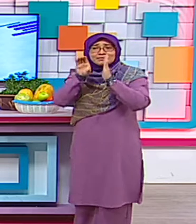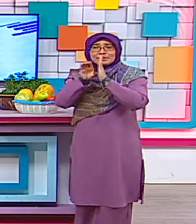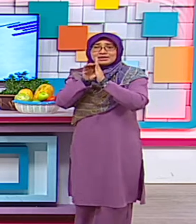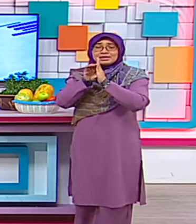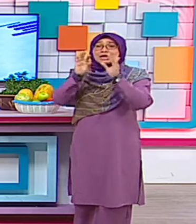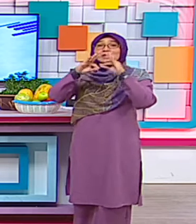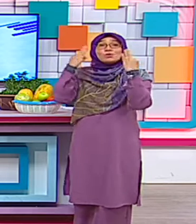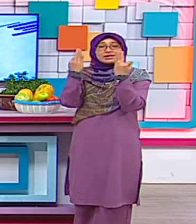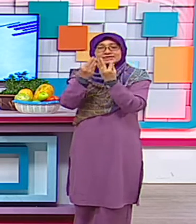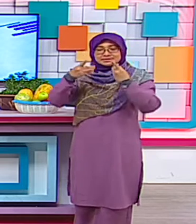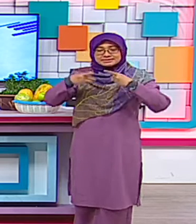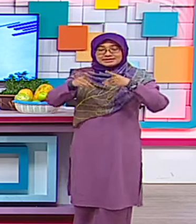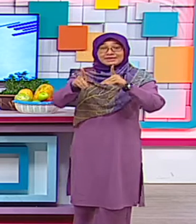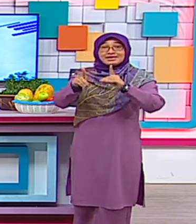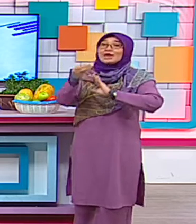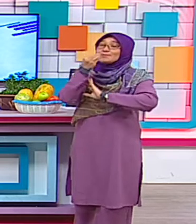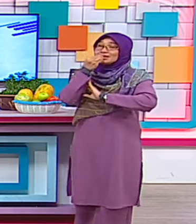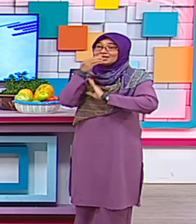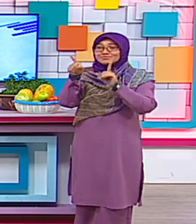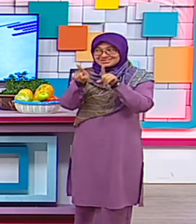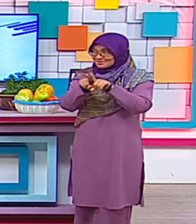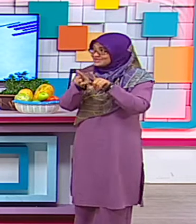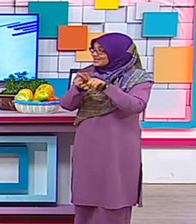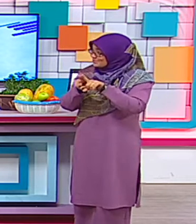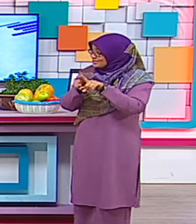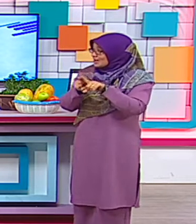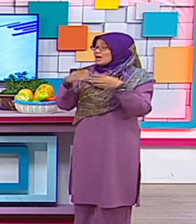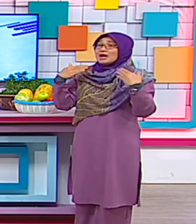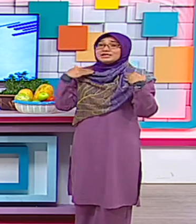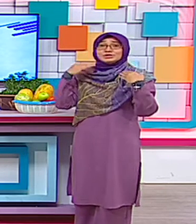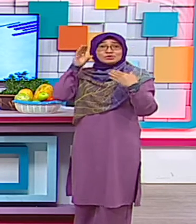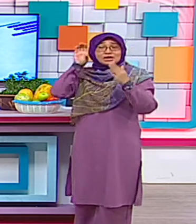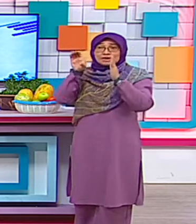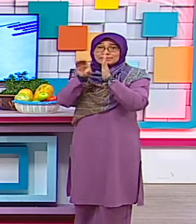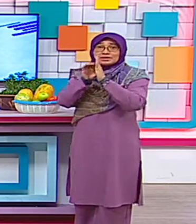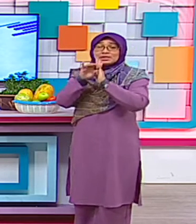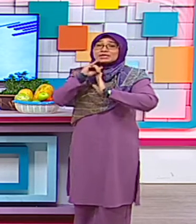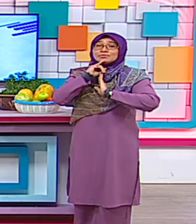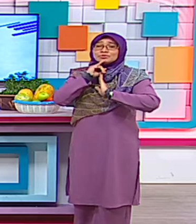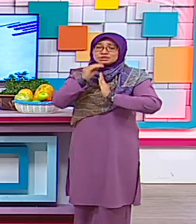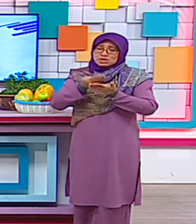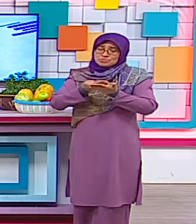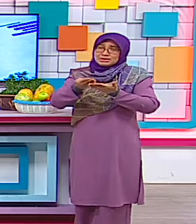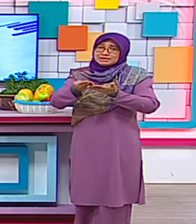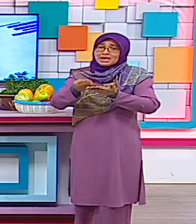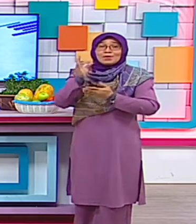gambar keluarga sedang makan bersama-sama ada juga gambar ibu sedang beli